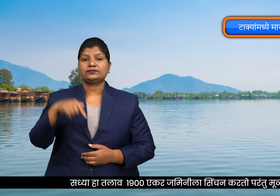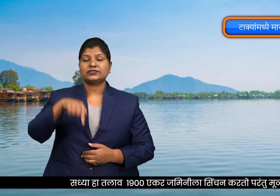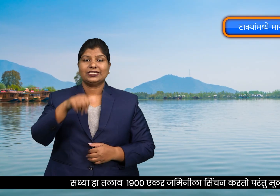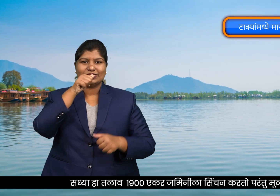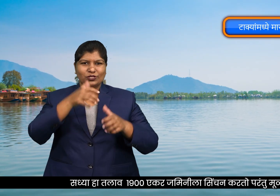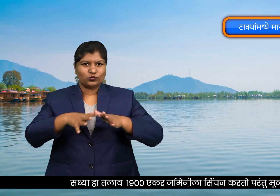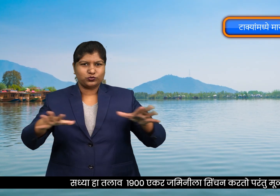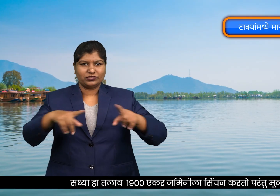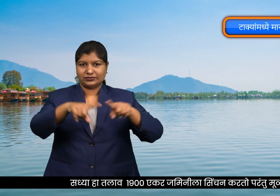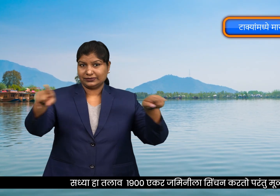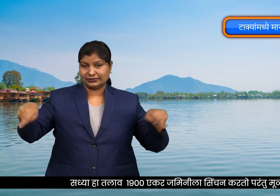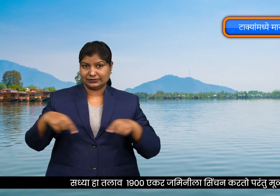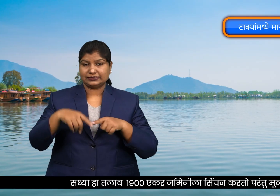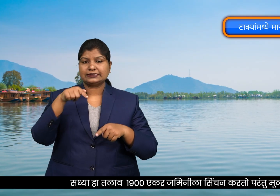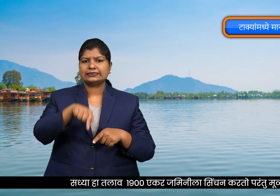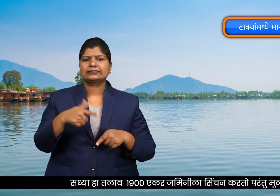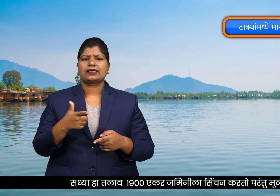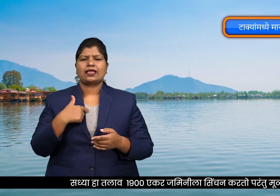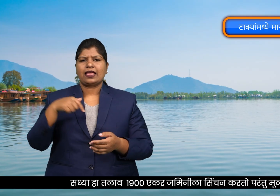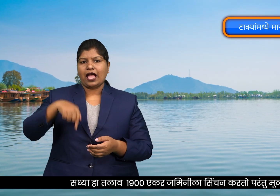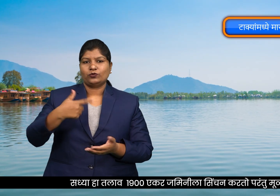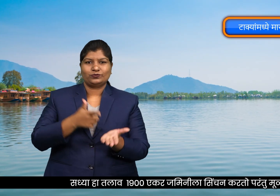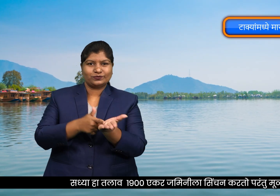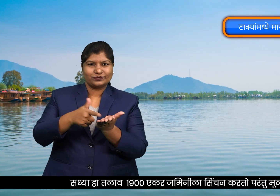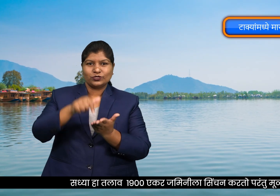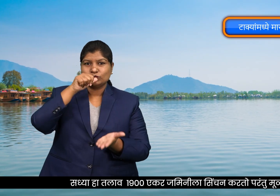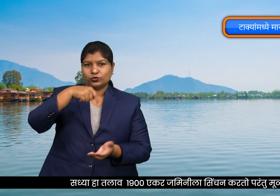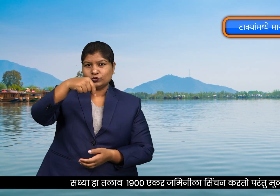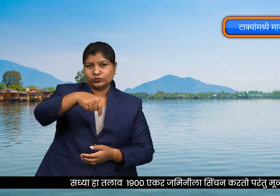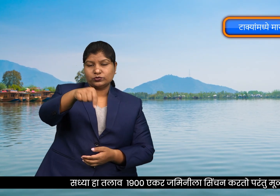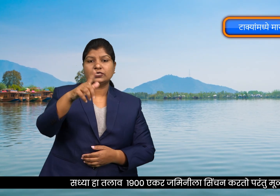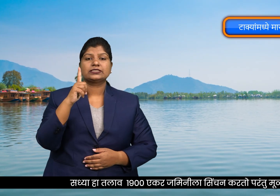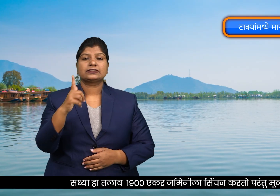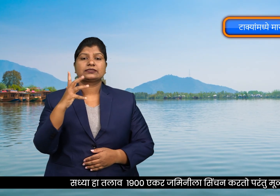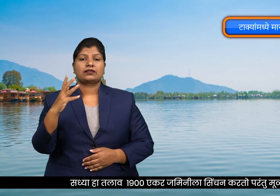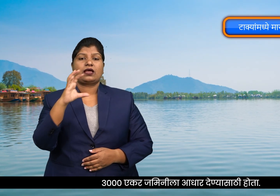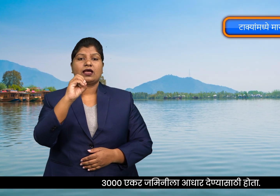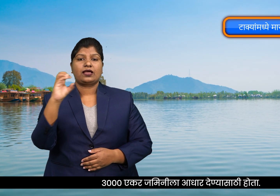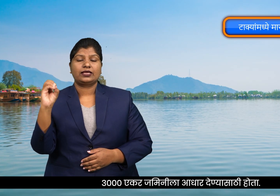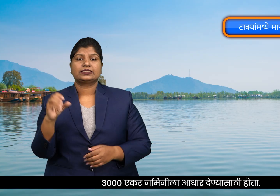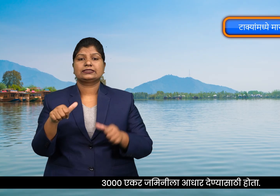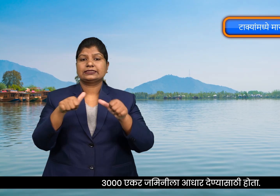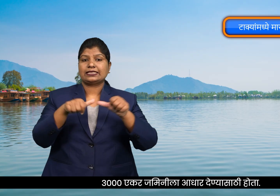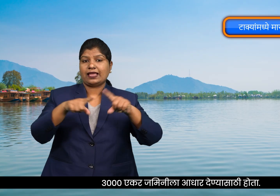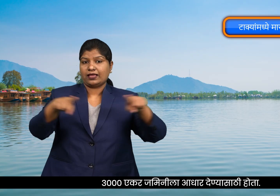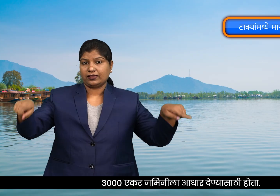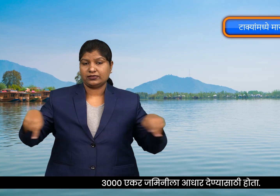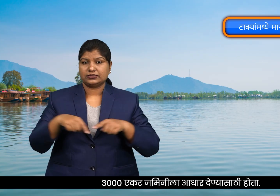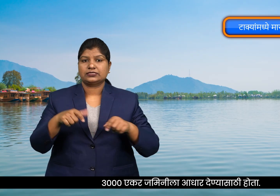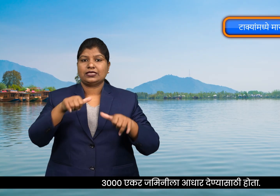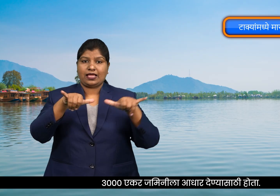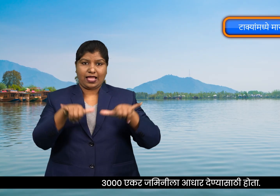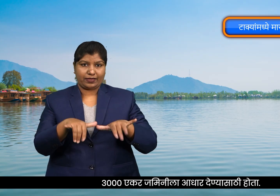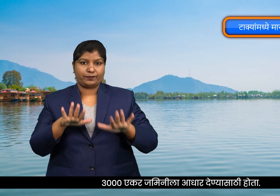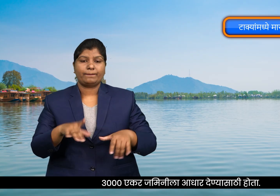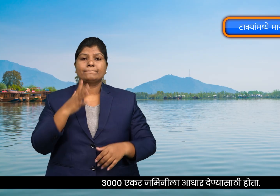सध्या या तलाव 1900 एकर जमिनीत सिंचन करतो, परंतु मुळात 3000 एकर जमिनीतील